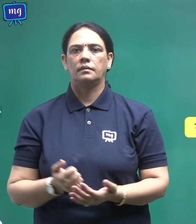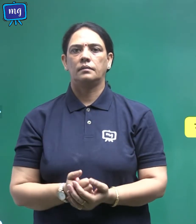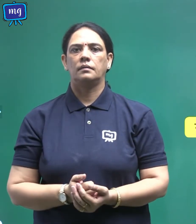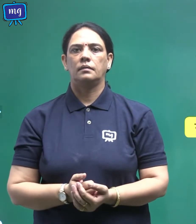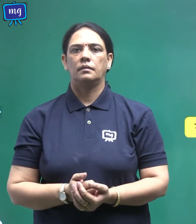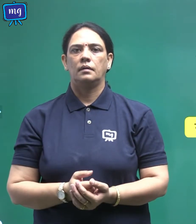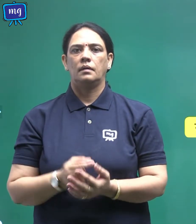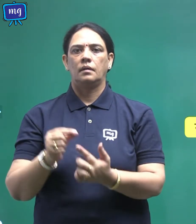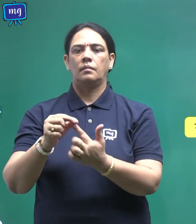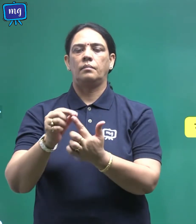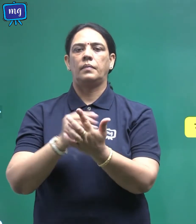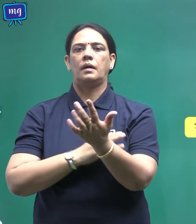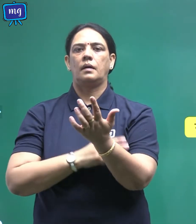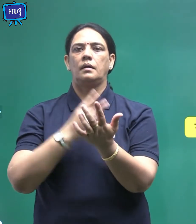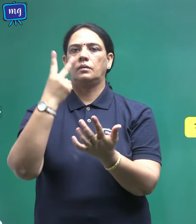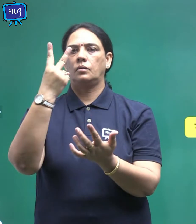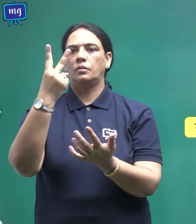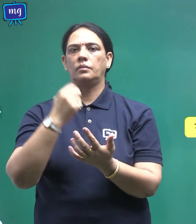भाग 2